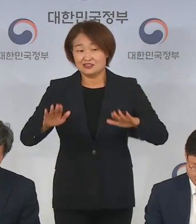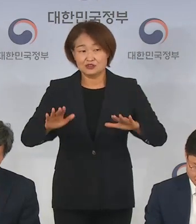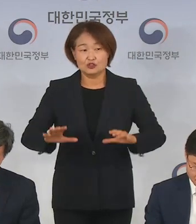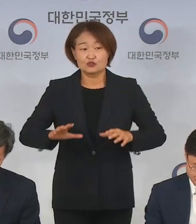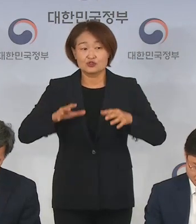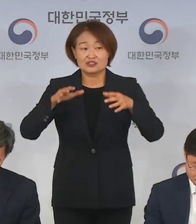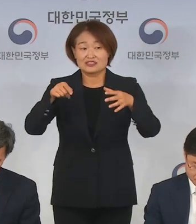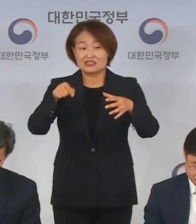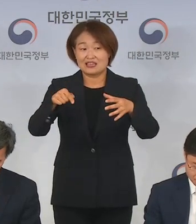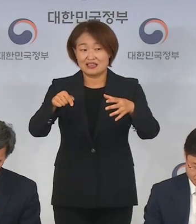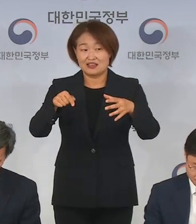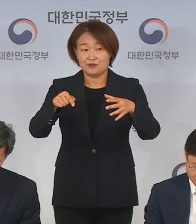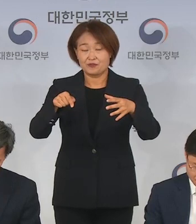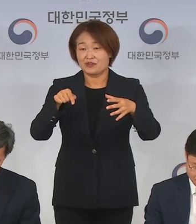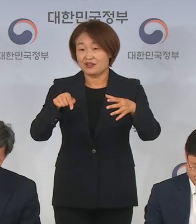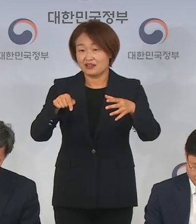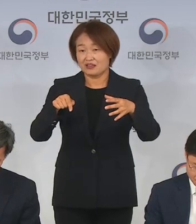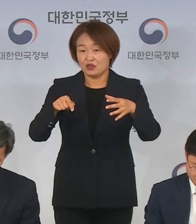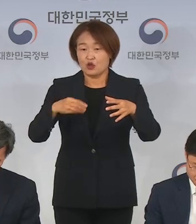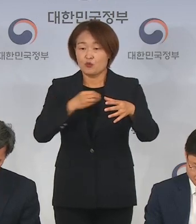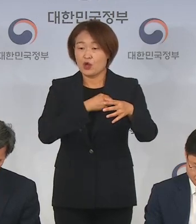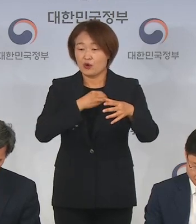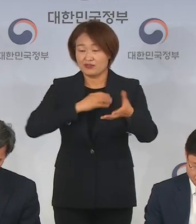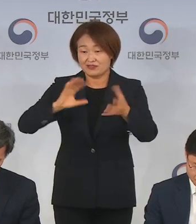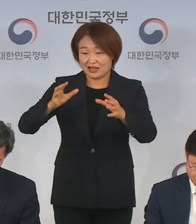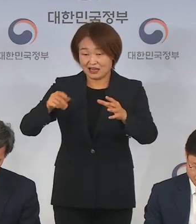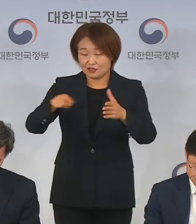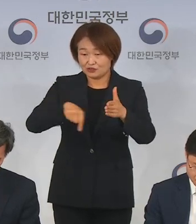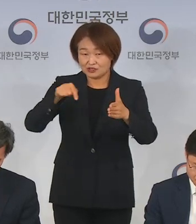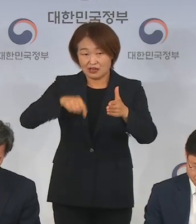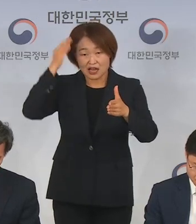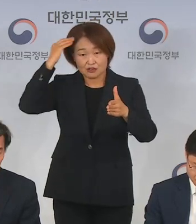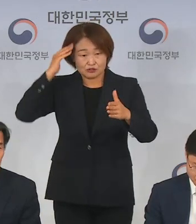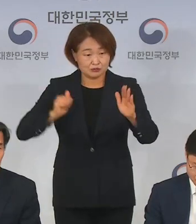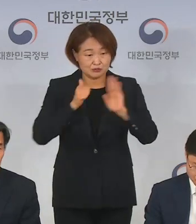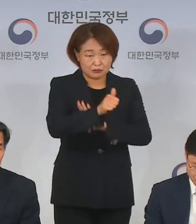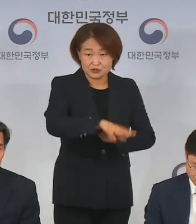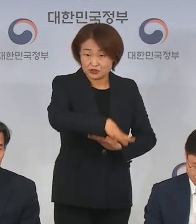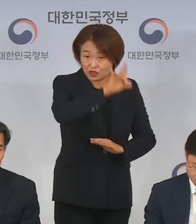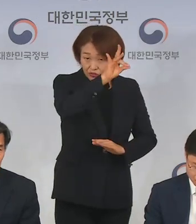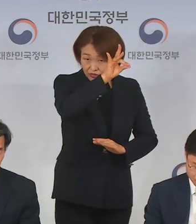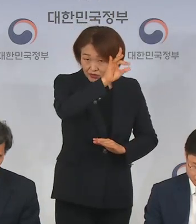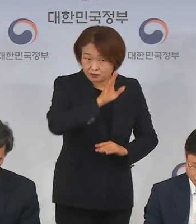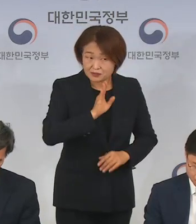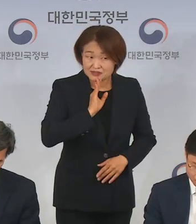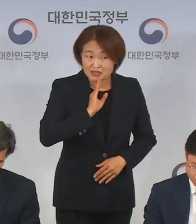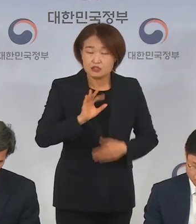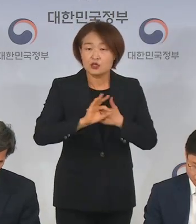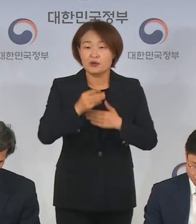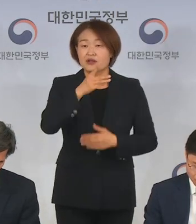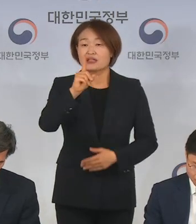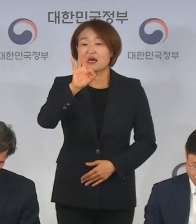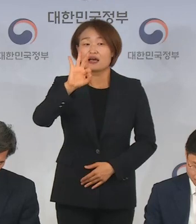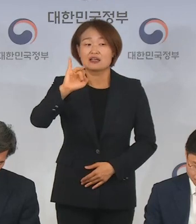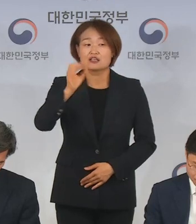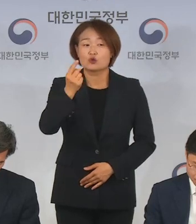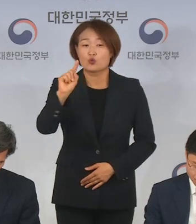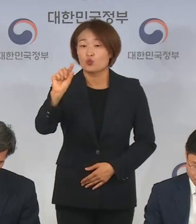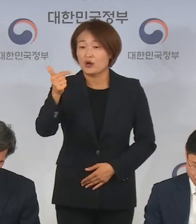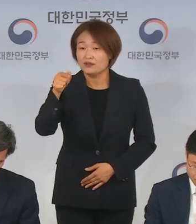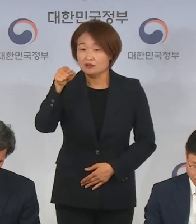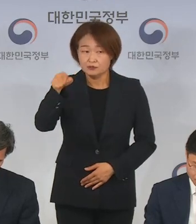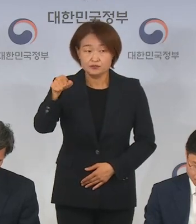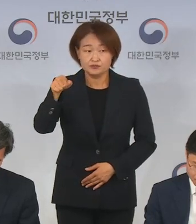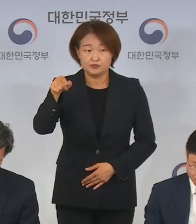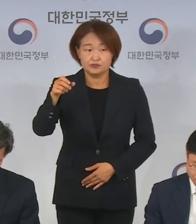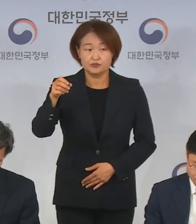중에서 우리나라가 최초 시찰이라고 지금 얘기가 돼 있잖아요. 그러면 앞서 타이완과 그 시찰